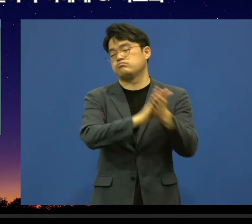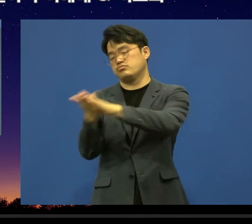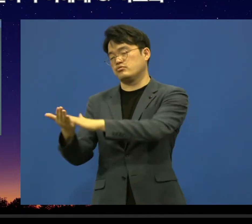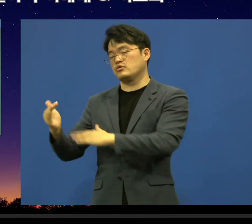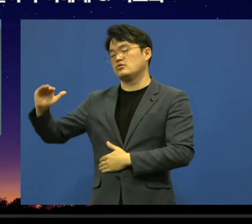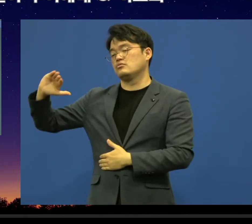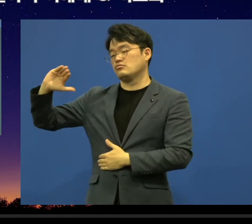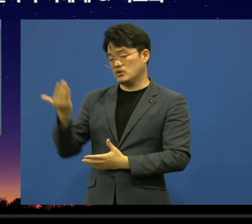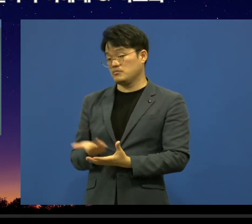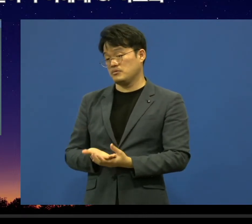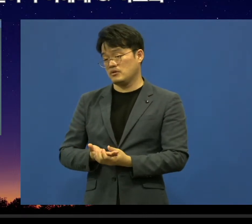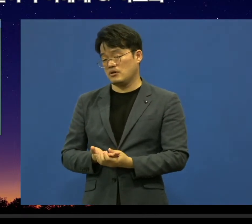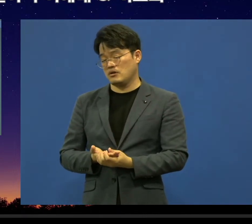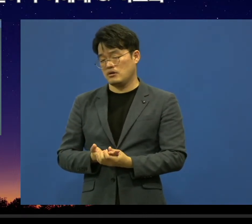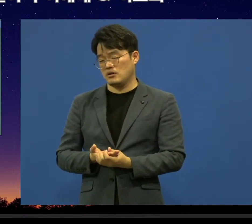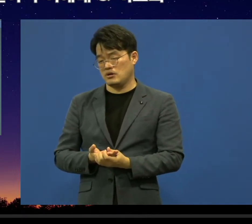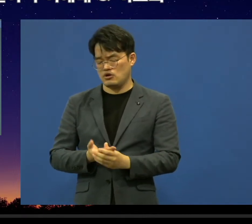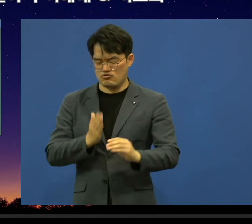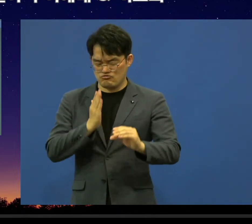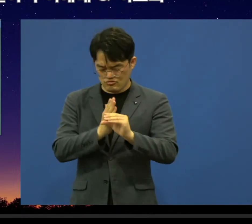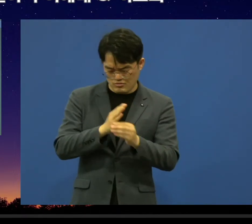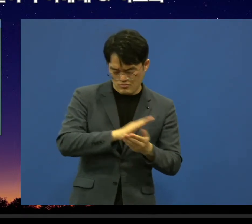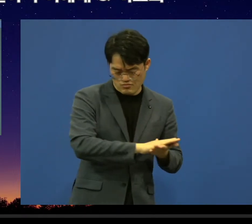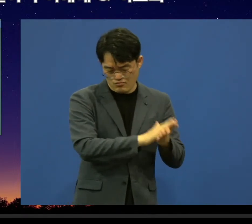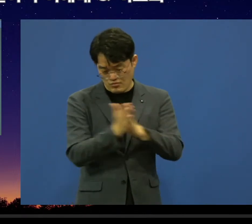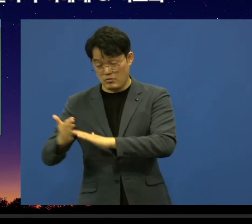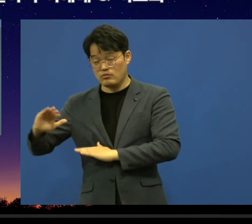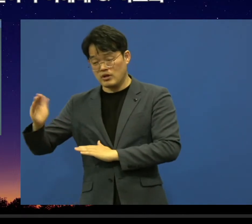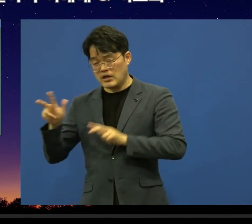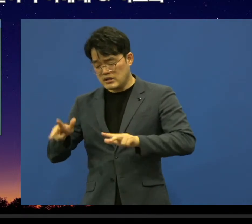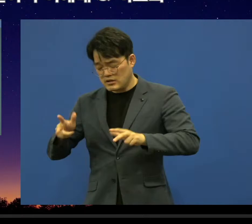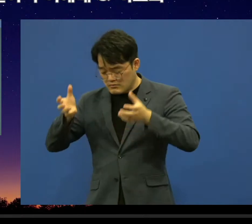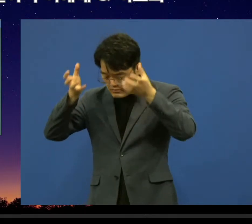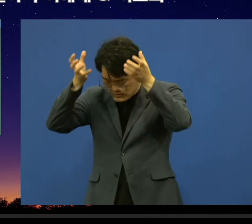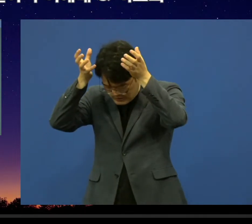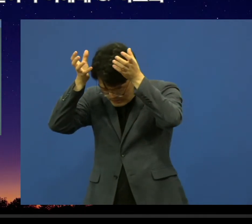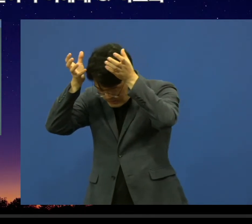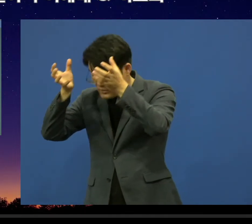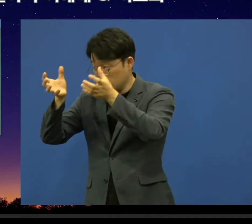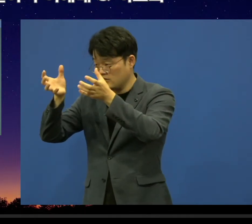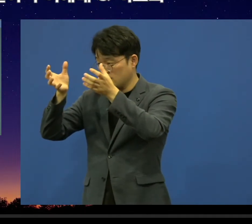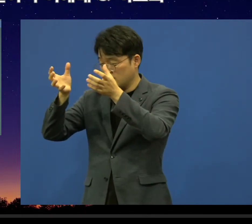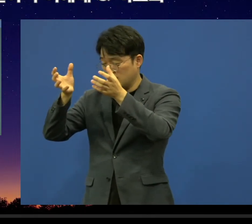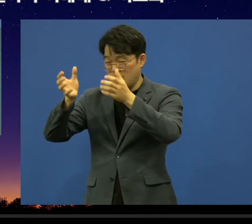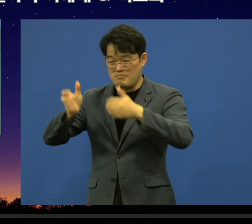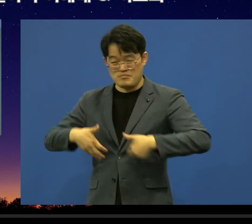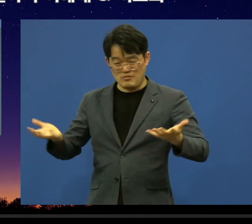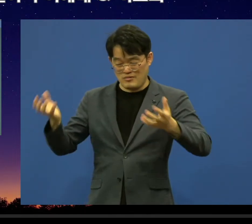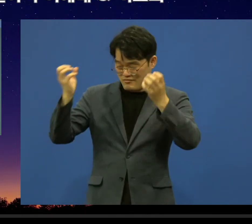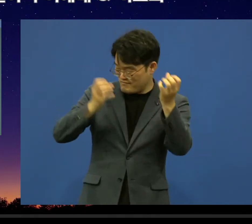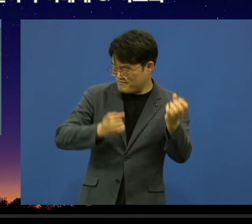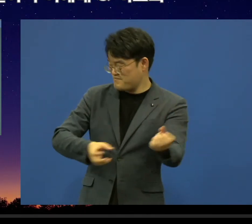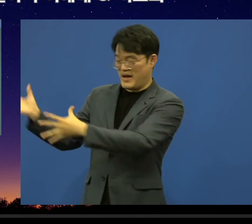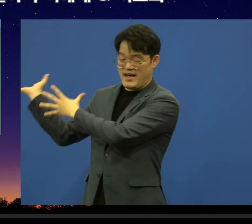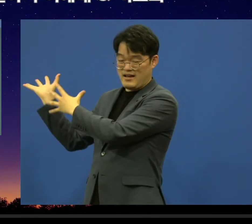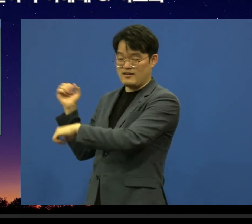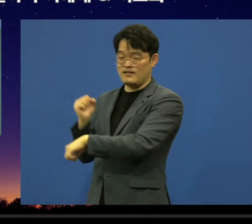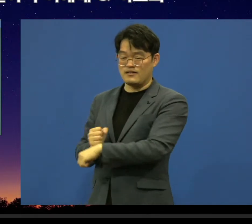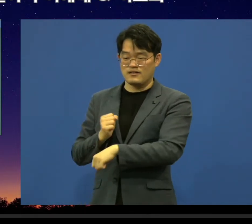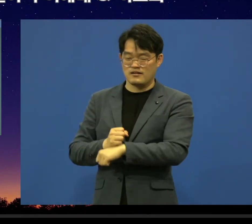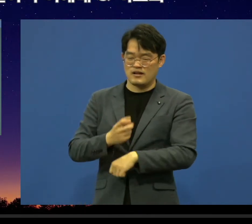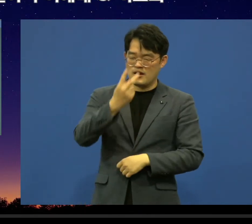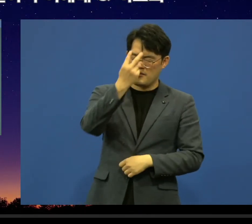본질이 회복되고 나니 지금까지 손에 들고 있던 물동이는 더 이상 필요 없게 되었다는 겁니다. 맹인